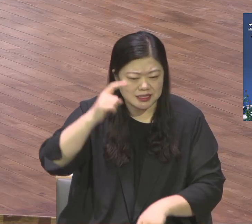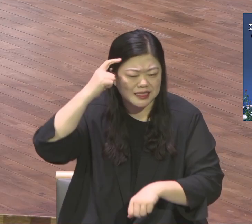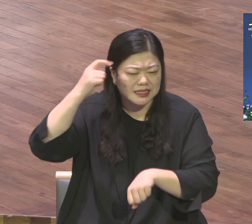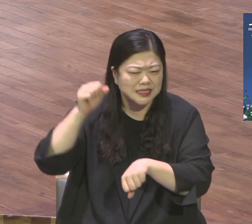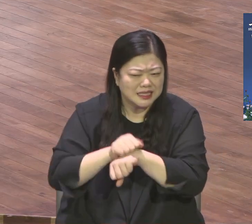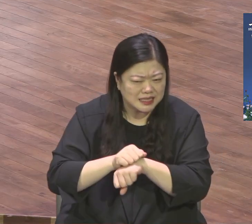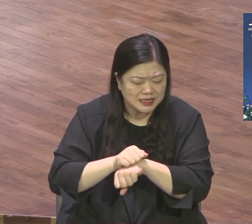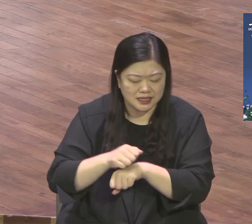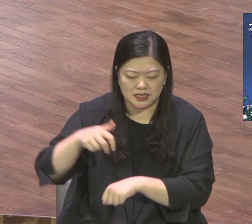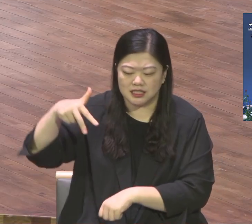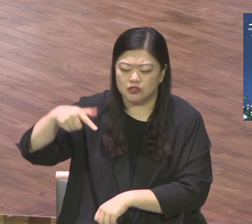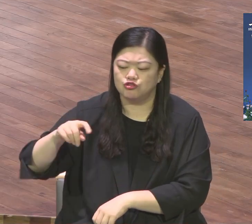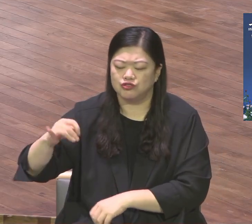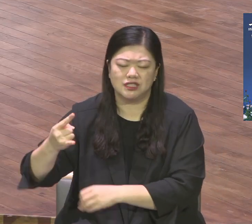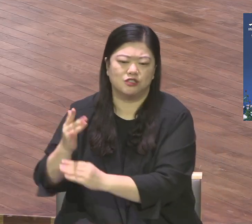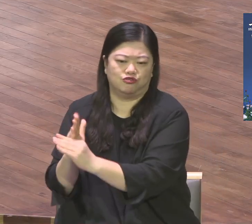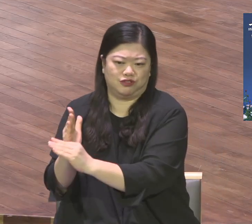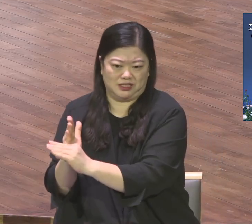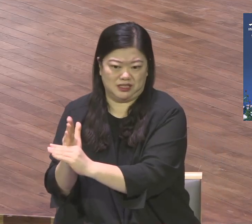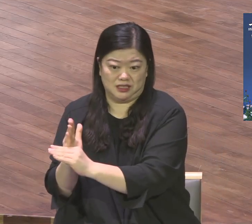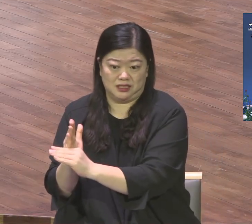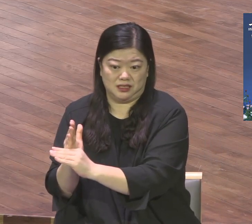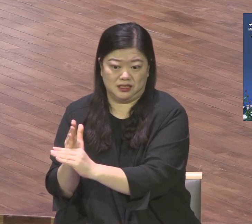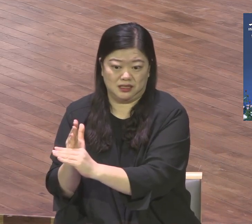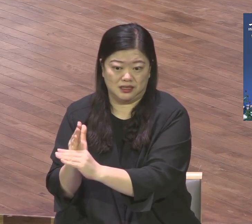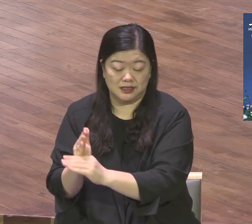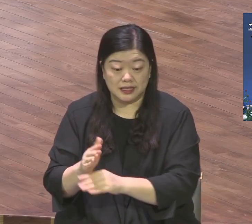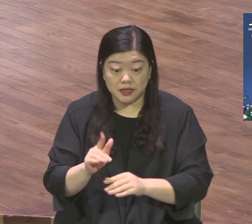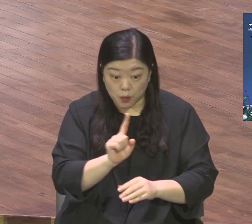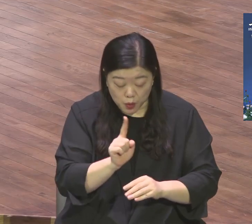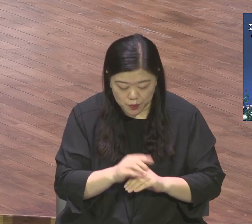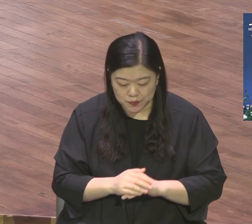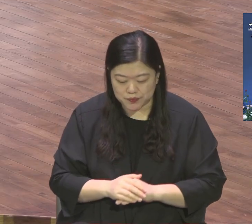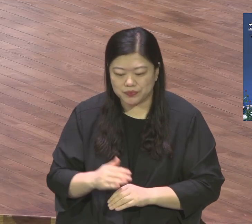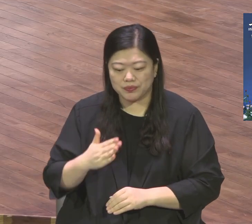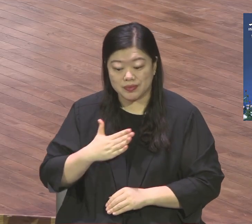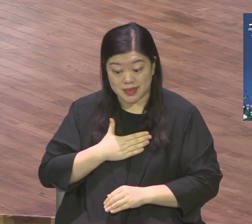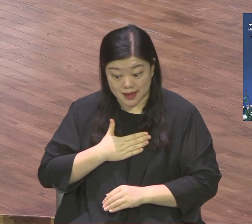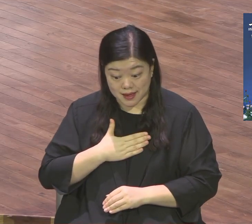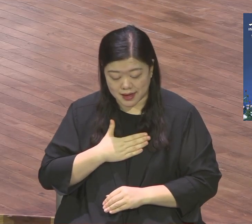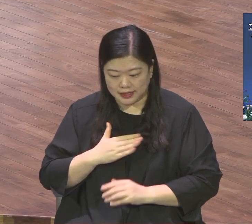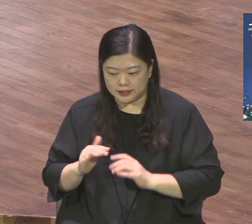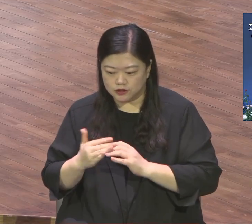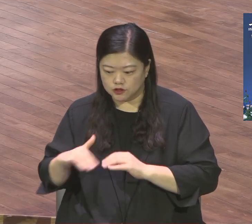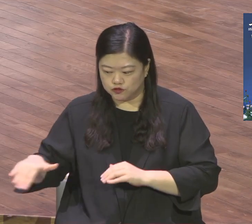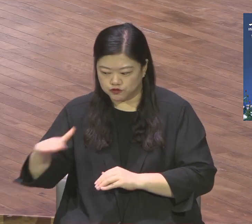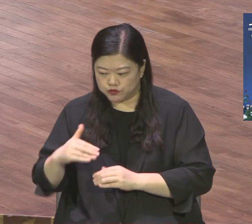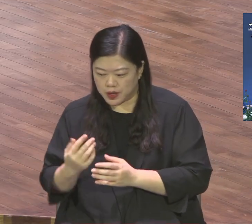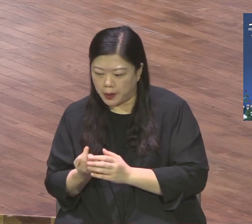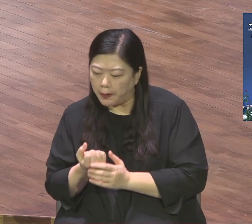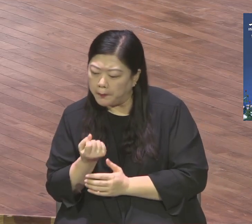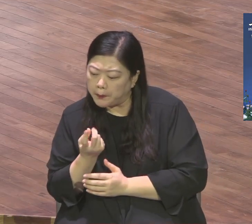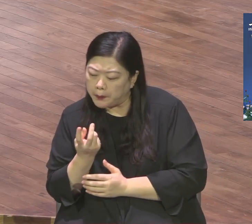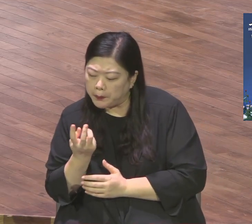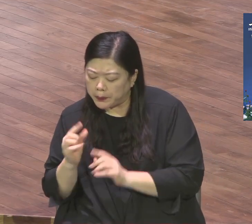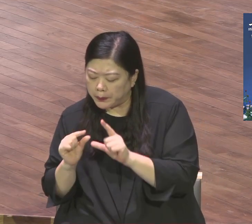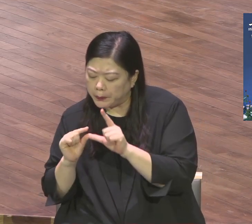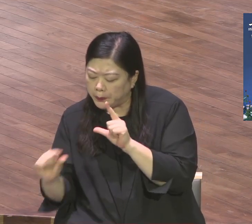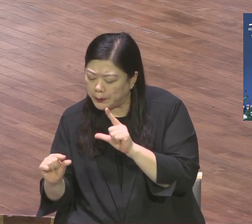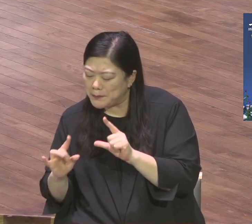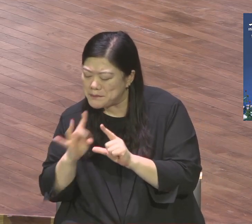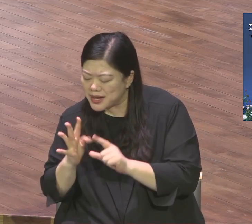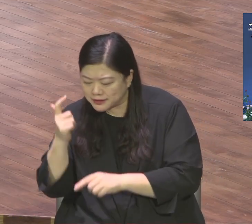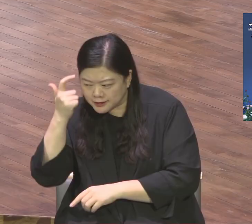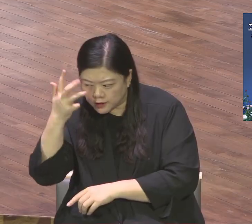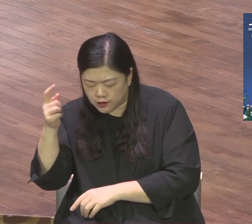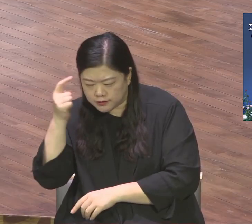지혜주의. 영지주의자들은 자신들만이 영적인 지혜를 깨달았다고, 영적 지혜를